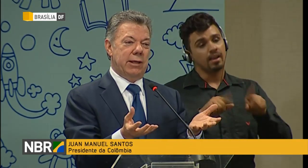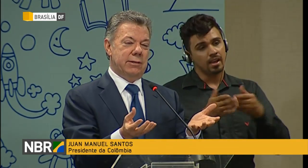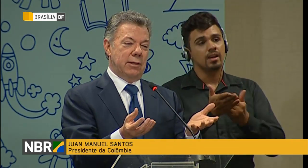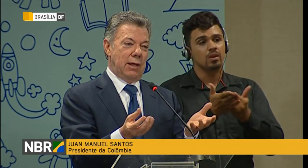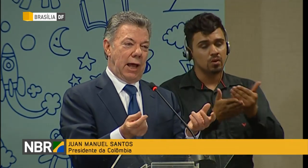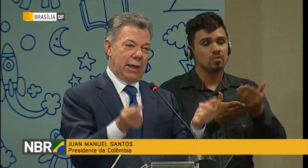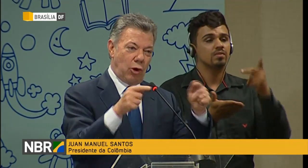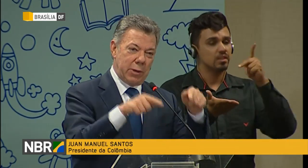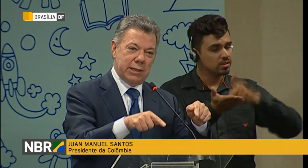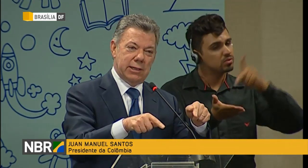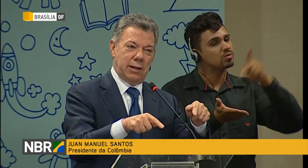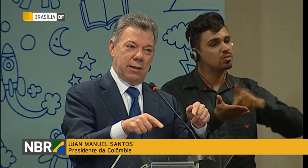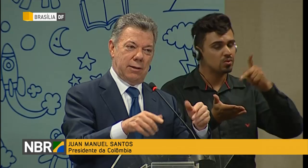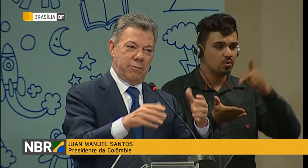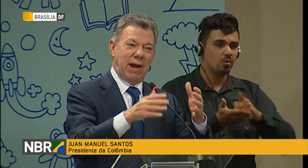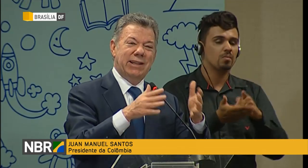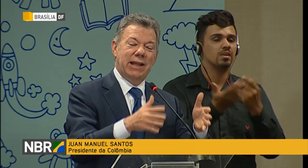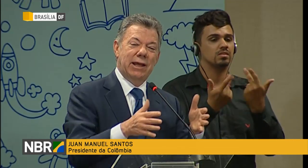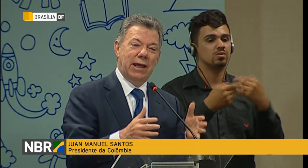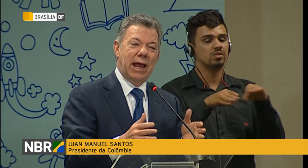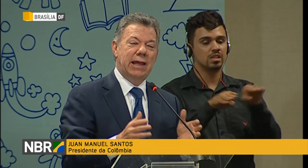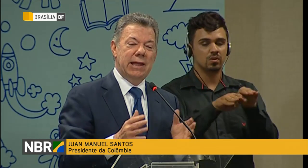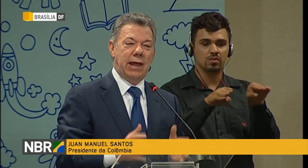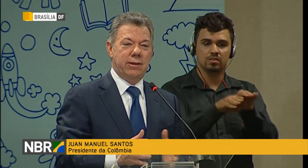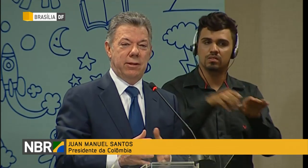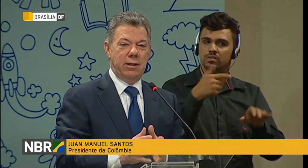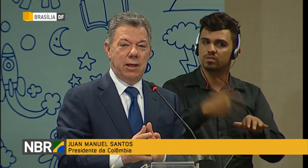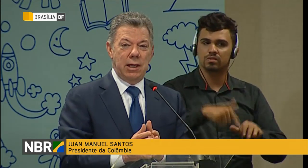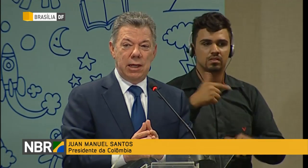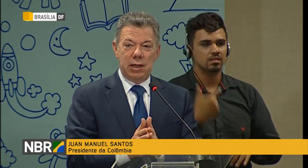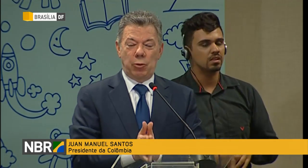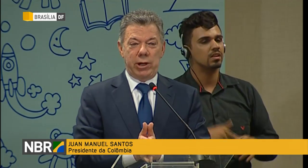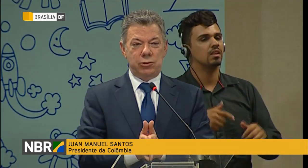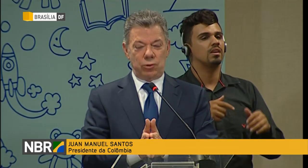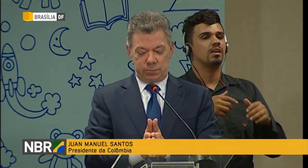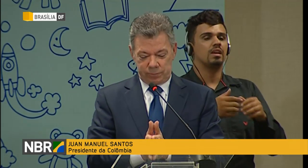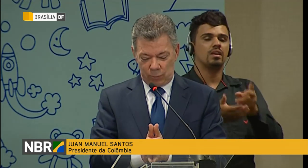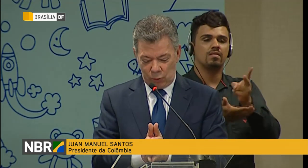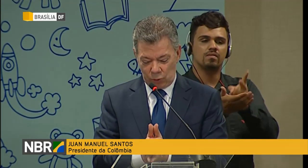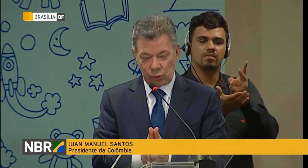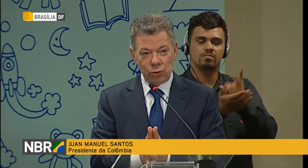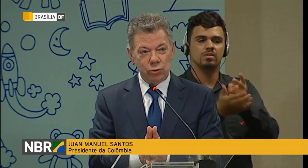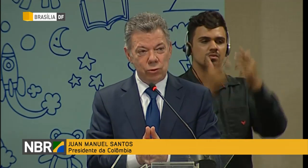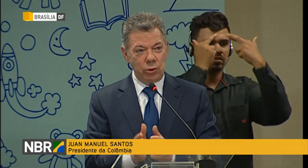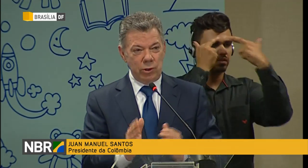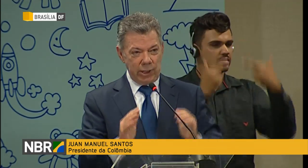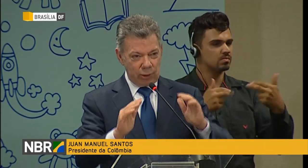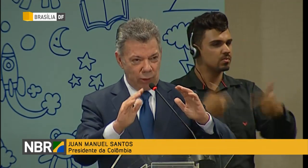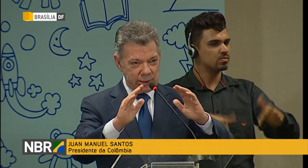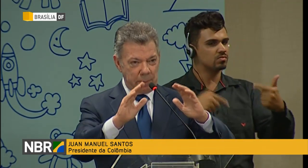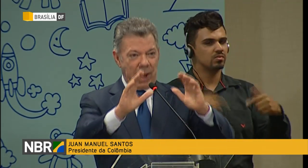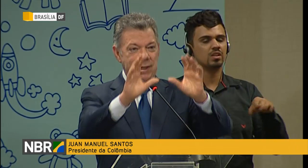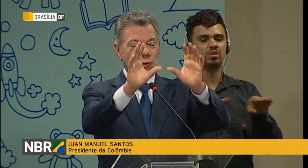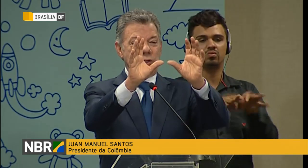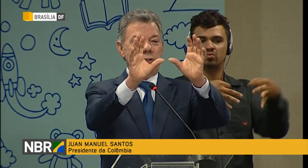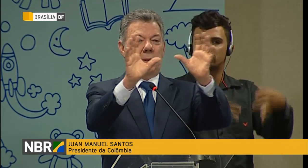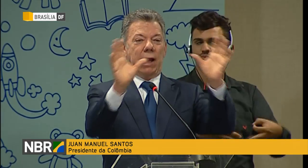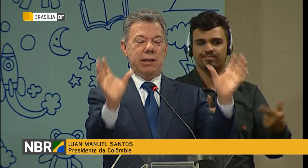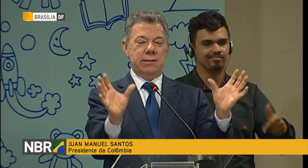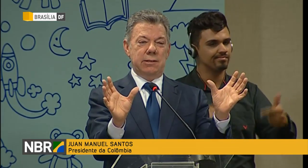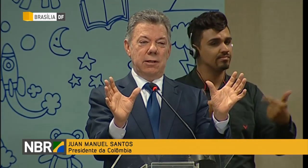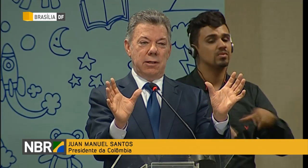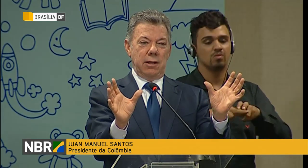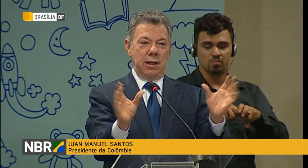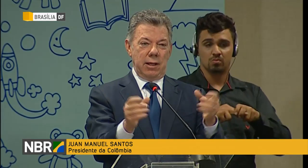as verdadeiras desigualdades, aí sim começam a falta de equidade. E por isso nós, dentro